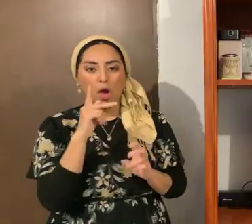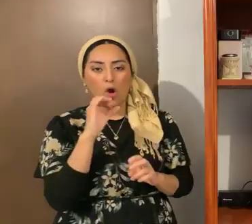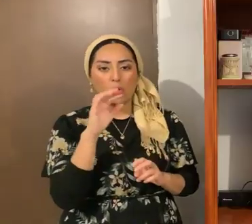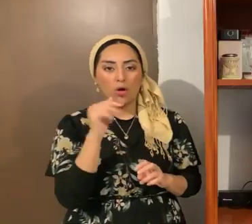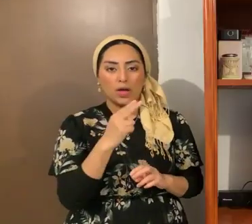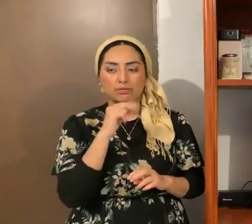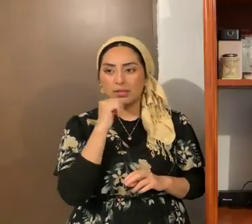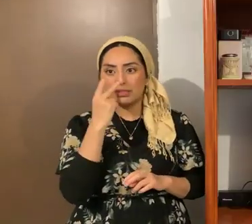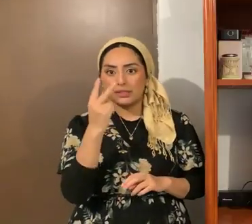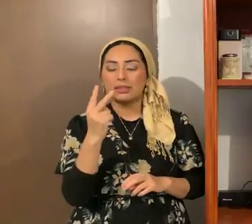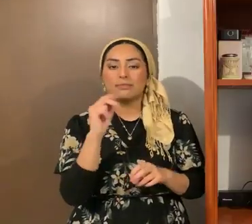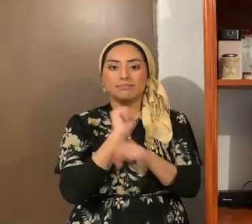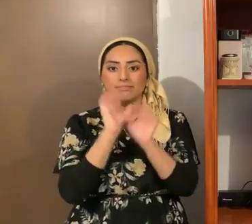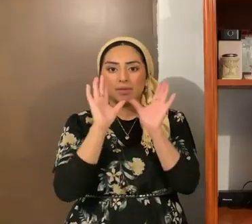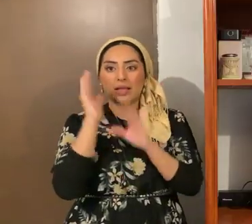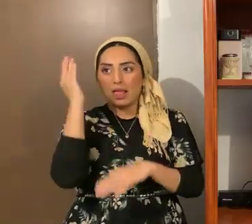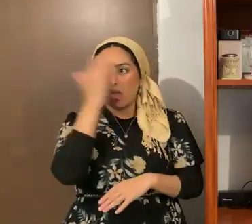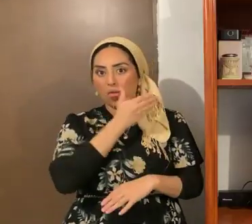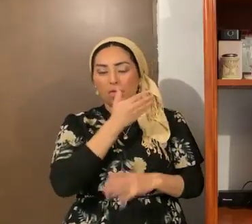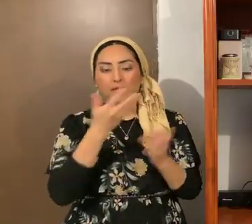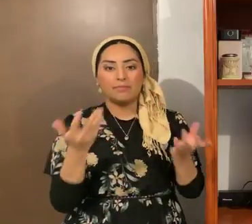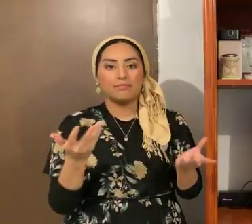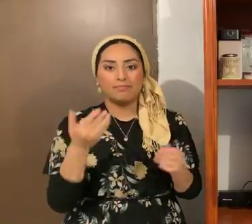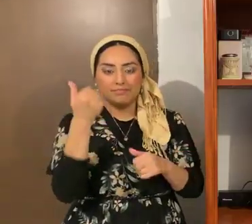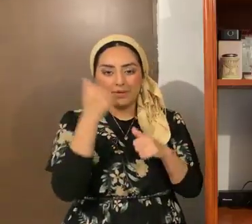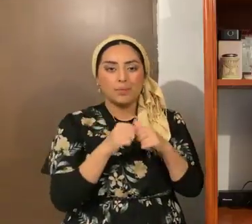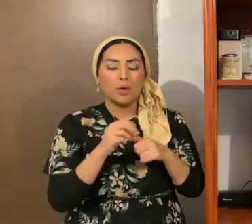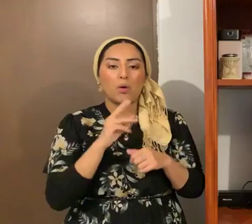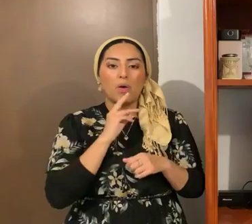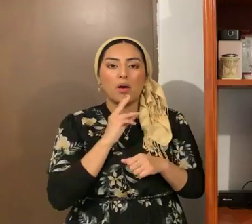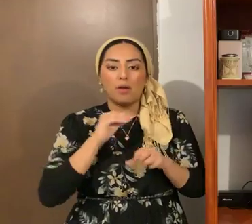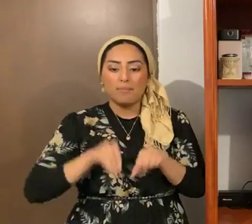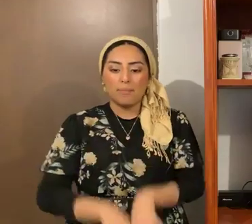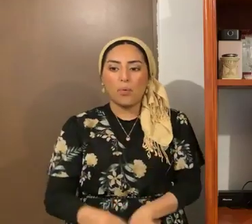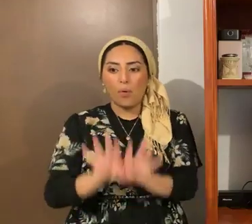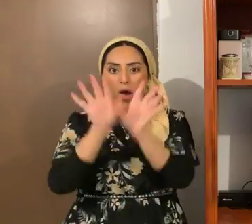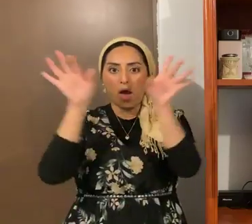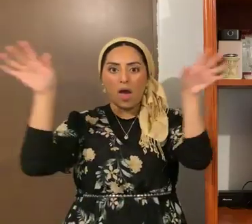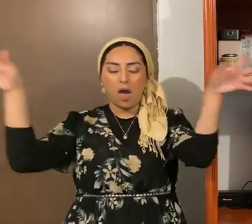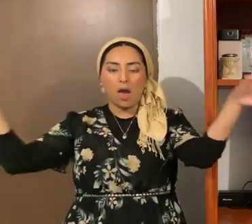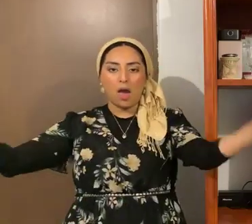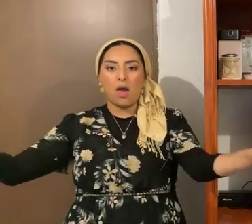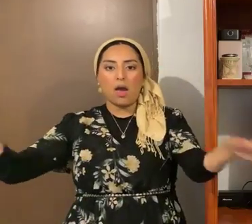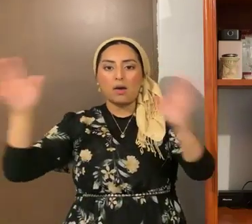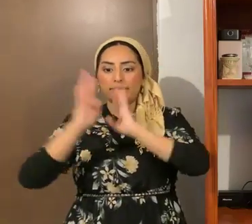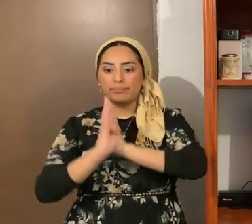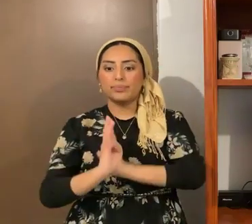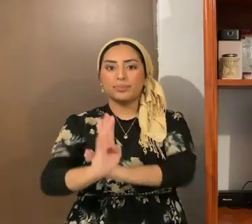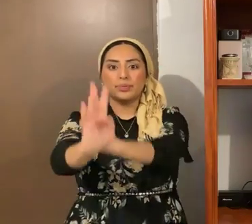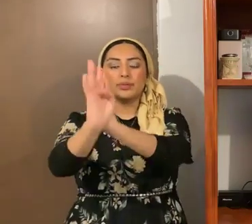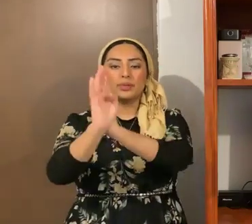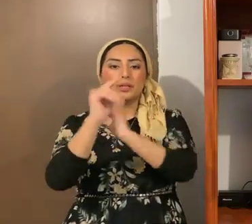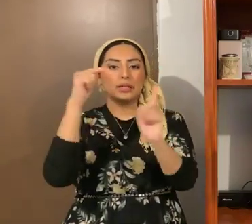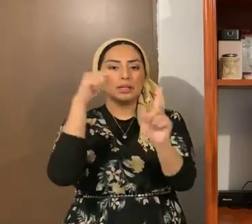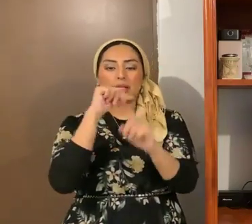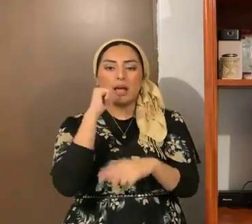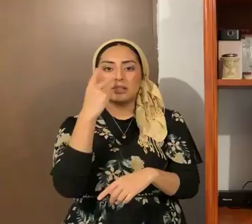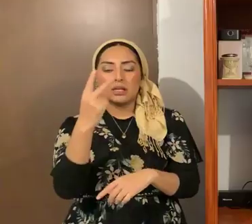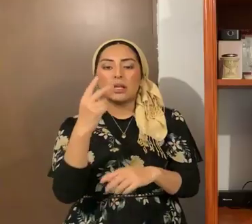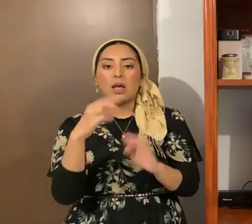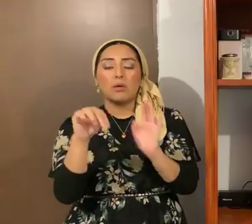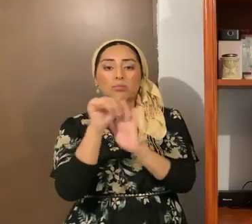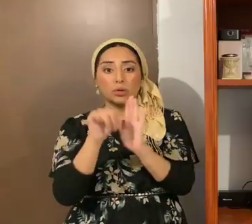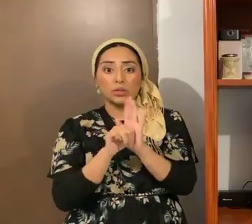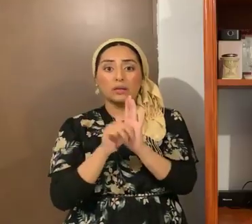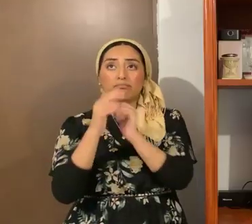de este cabezón? ¿No había visto que se había abierto el mar rojo? ¿No había visto que Moshe había orado y les